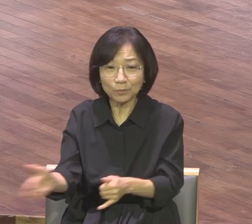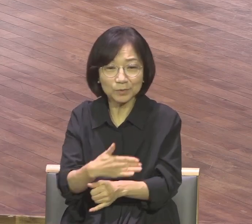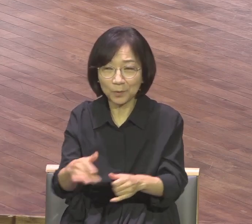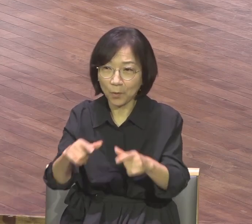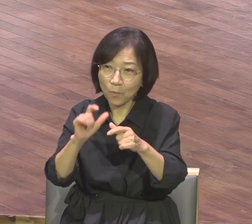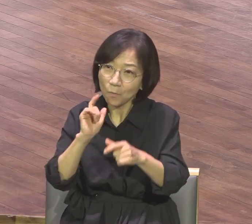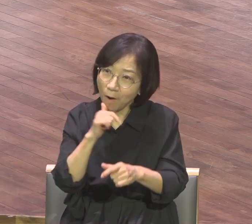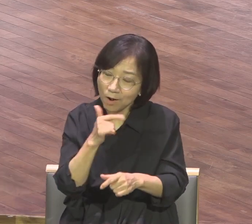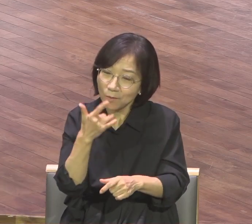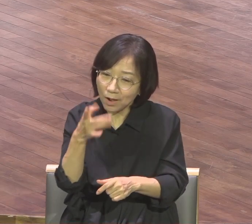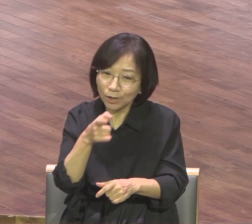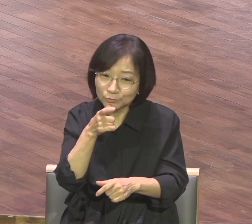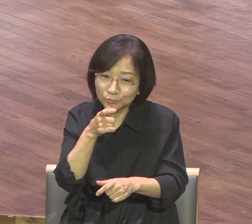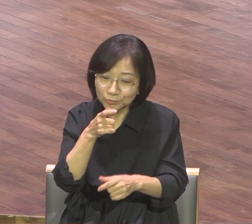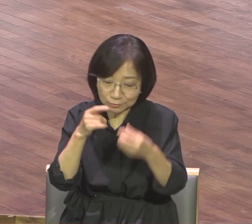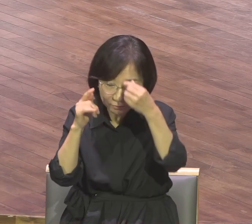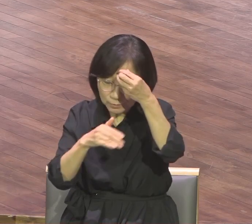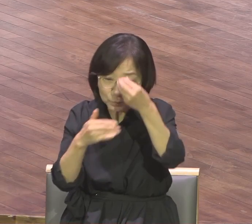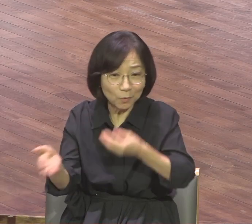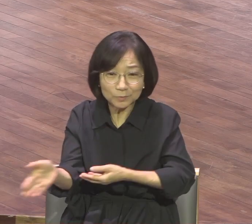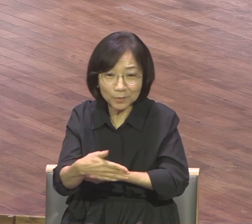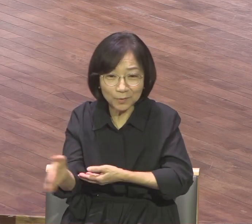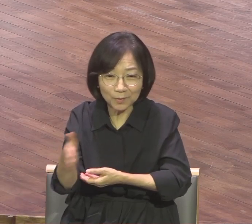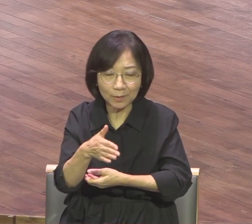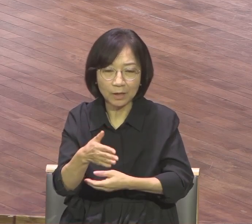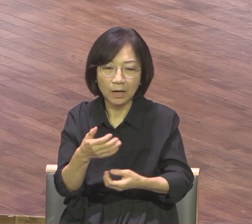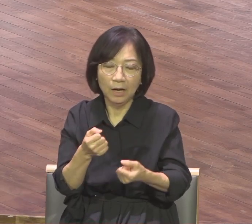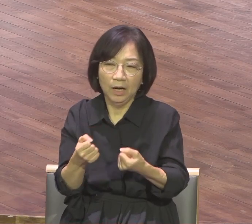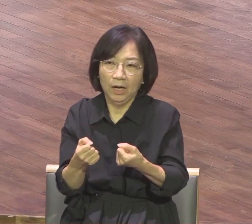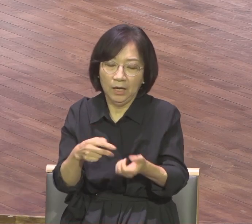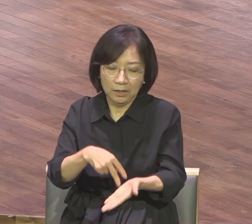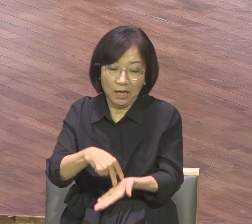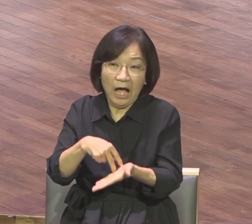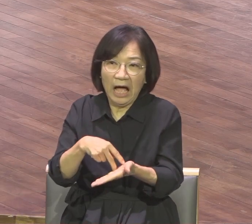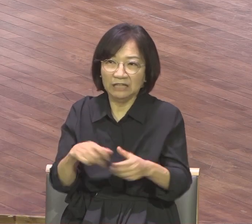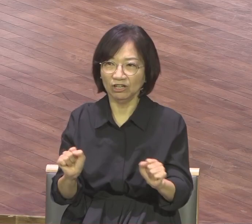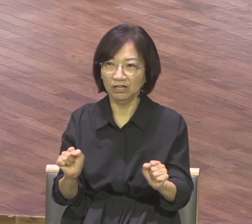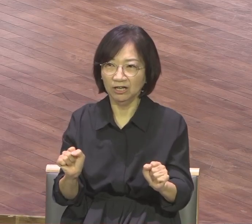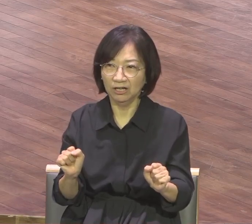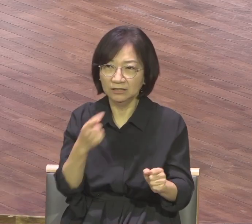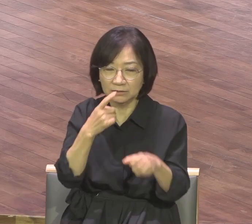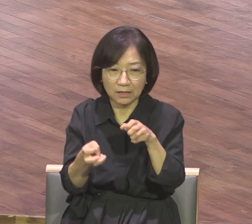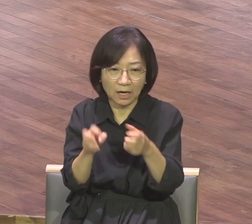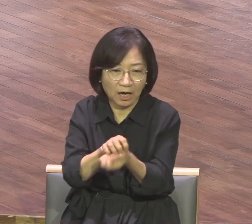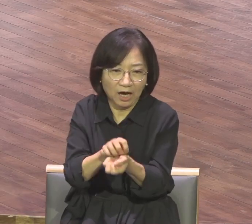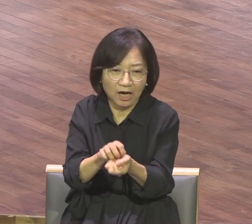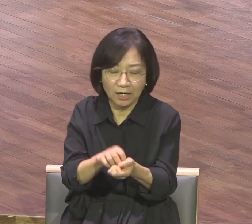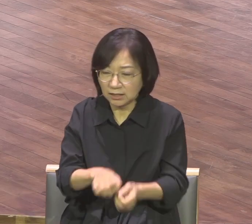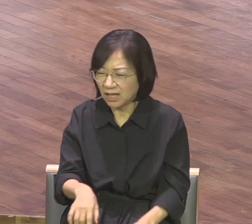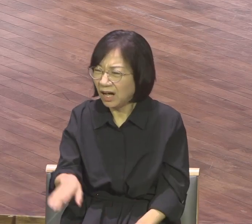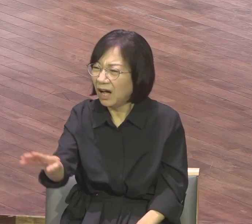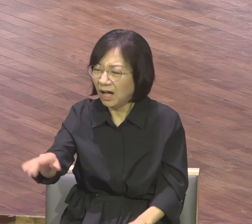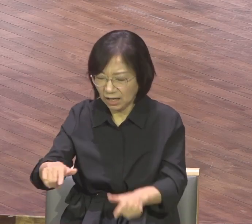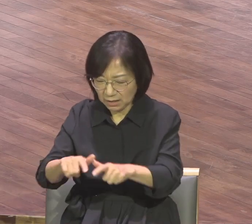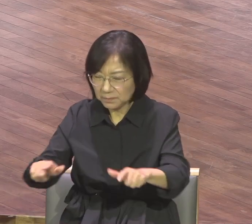들어봤어. 너무 또 이렇게 막 너무 추워요. 평일날인데 왜 이래 평일날 끄라.